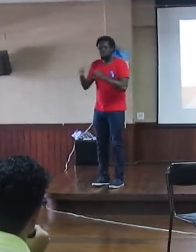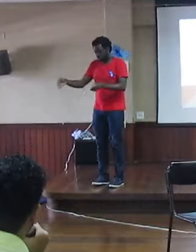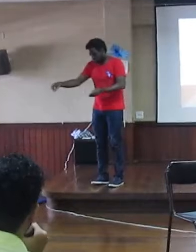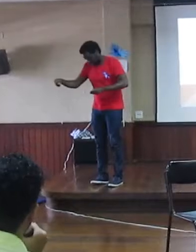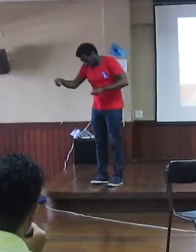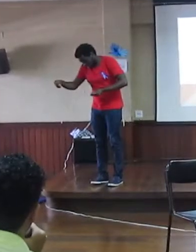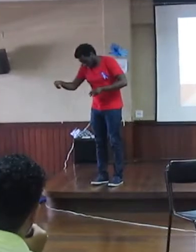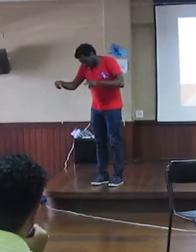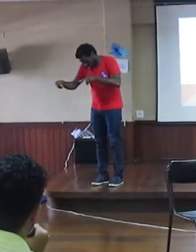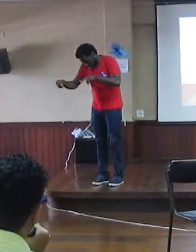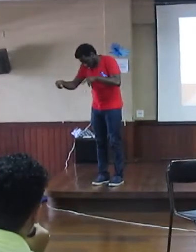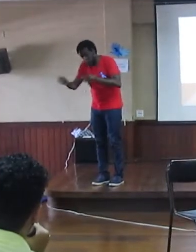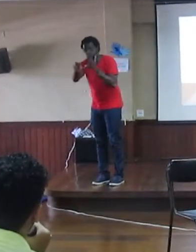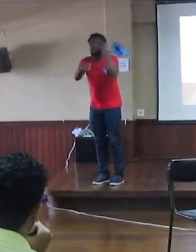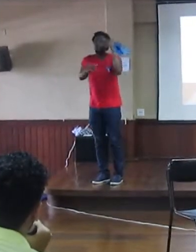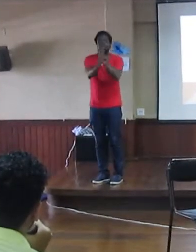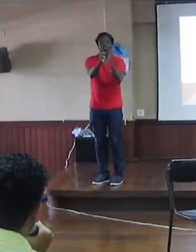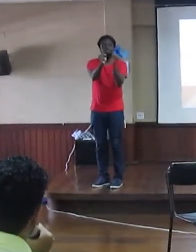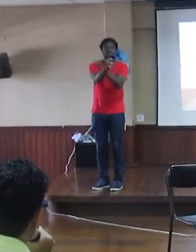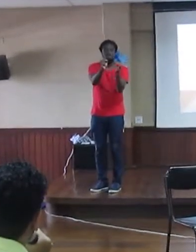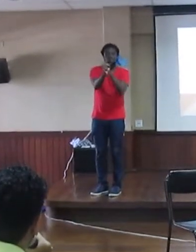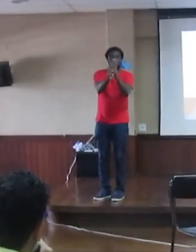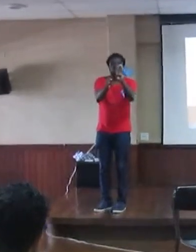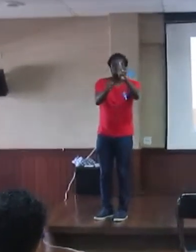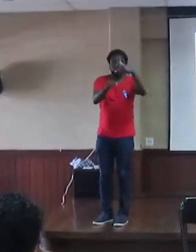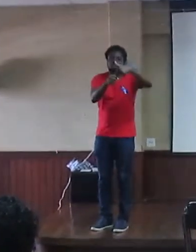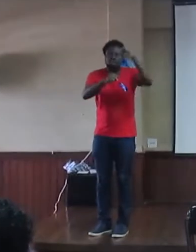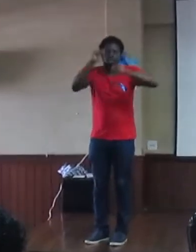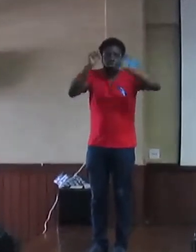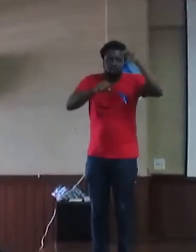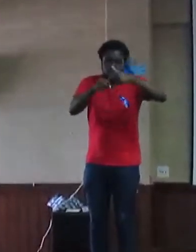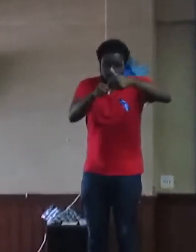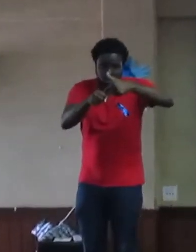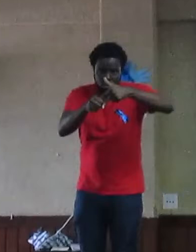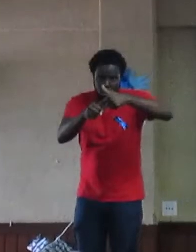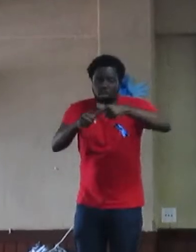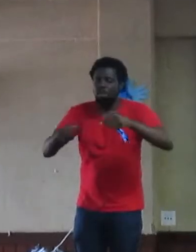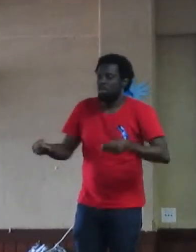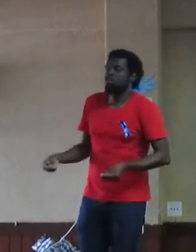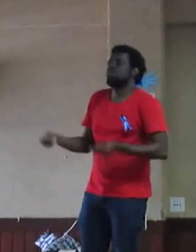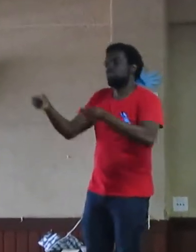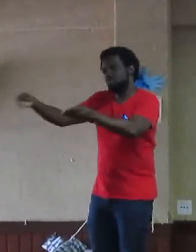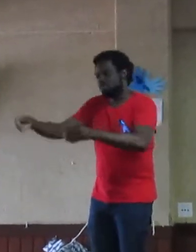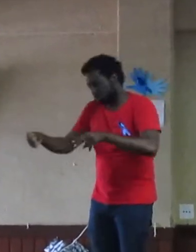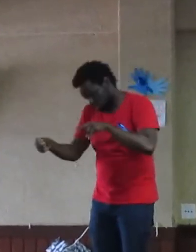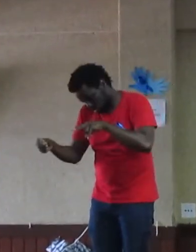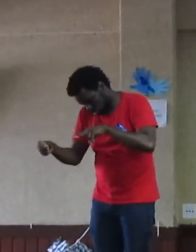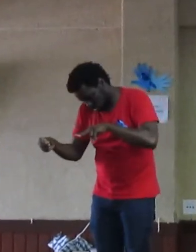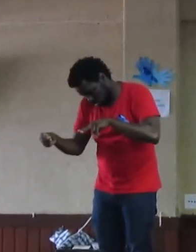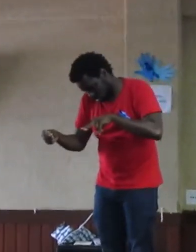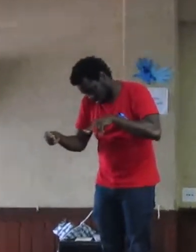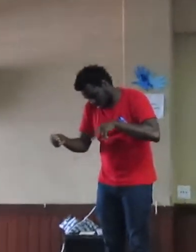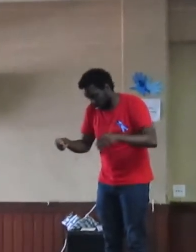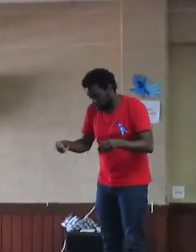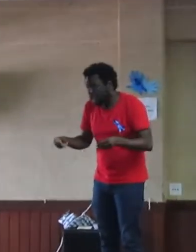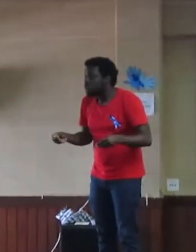o meu currículo, a empresa olhou, aí... É uma empresa de produção